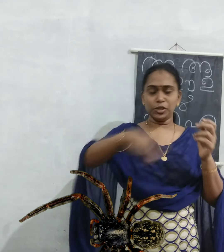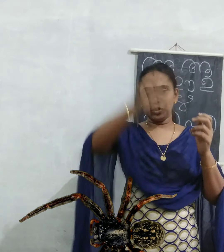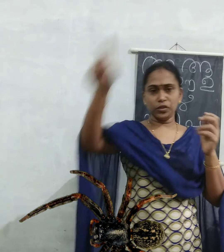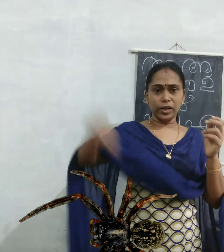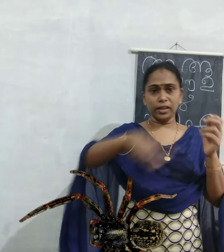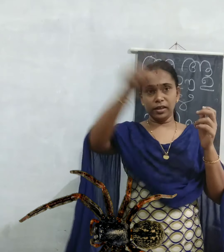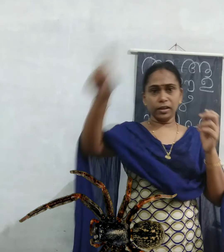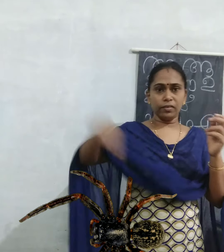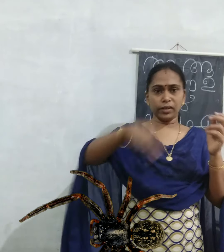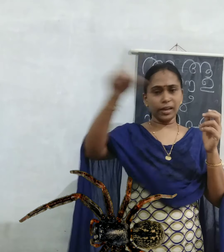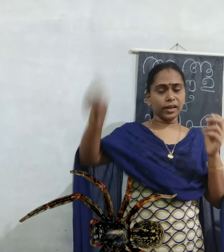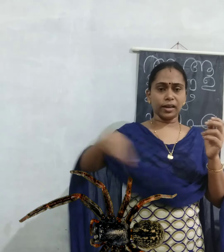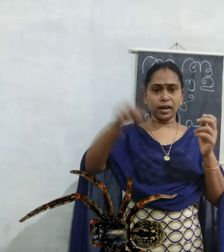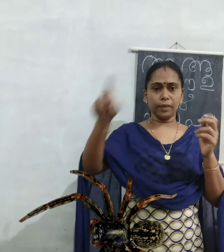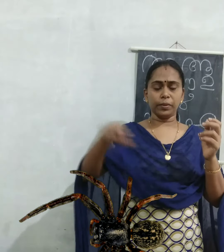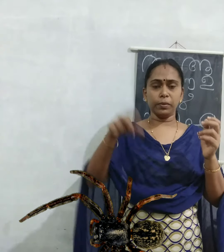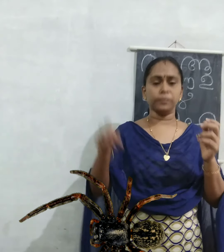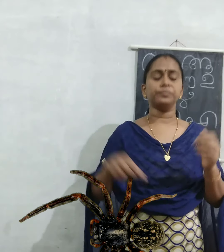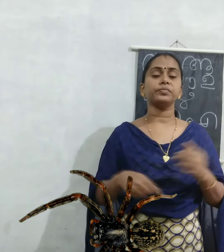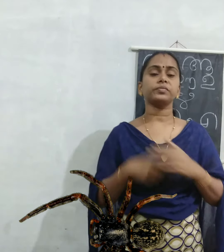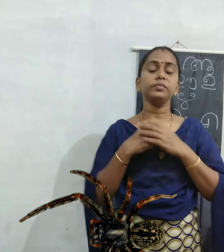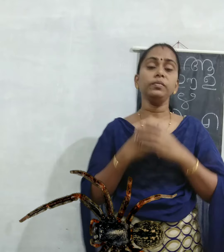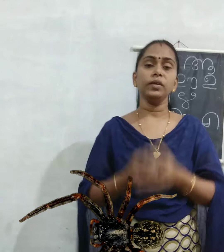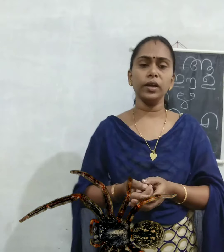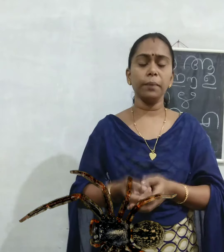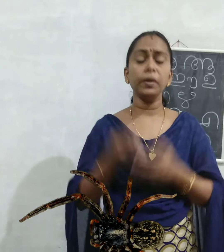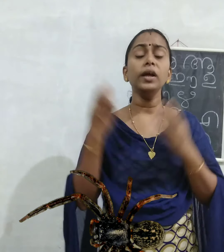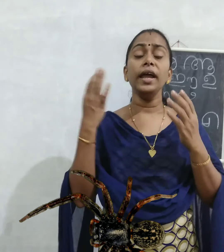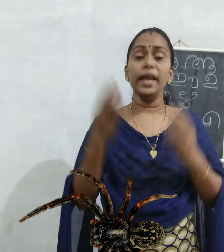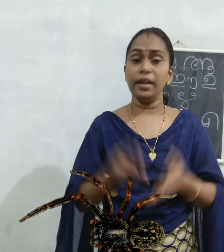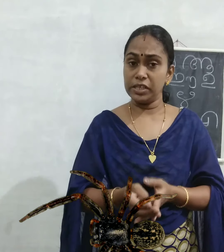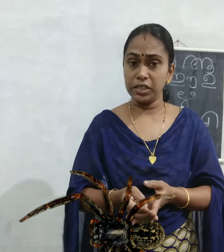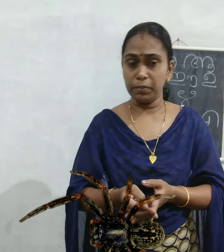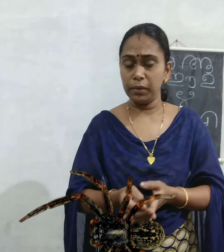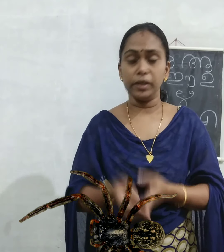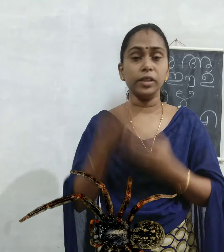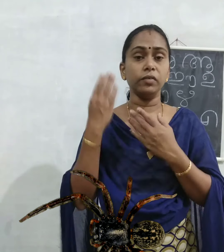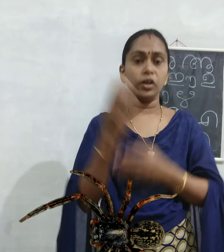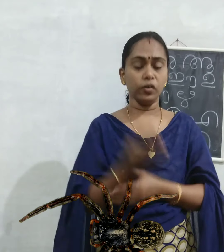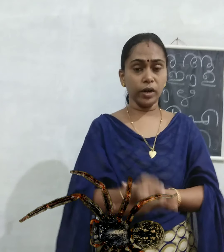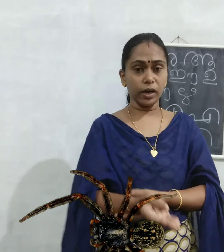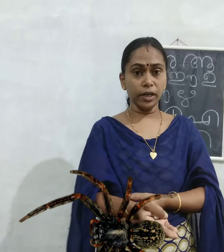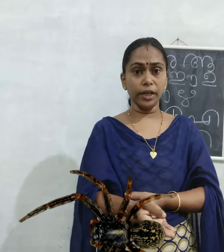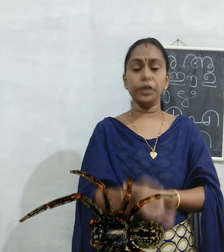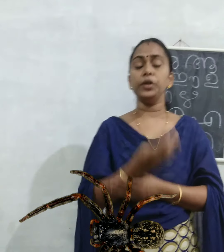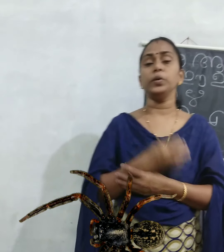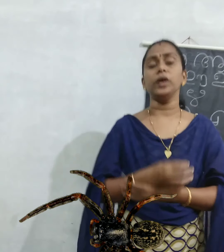ചുറ്റി വലിയ ഇങ്ങനെ കാണാം നമുക്ക്. ഓക്കെ, അപ്പൊ ഏ വെച്ച് നമ്മൾ പഠിക്കുന്ന വേറൊരു വാക്കാണ്